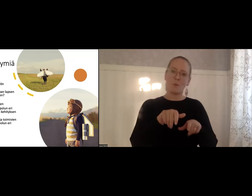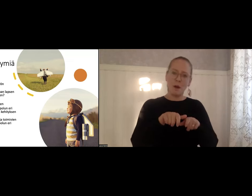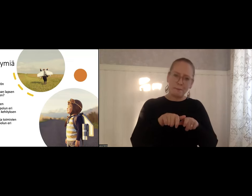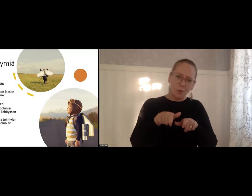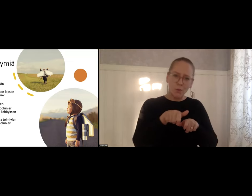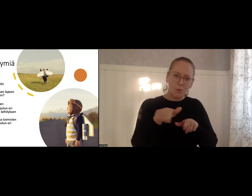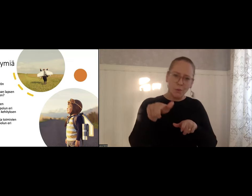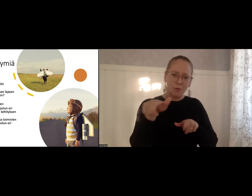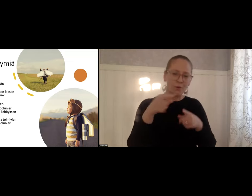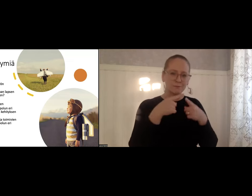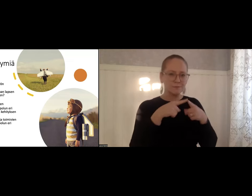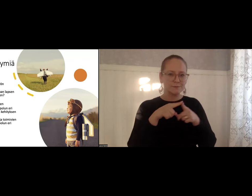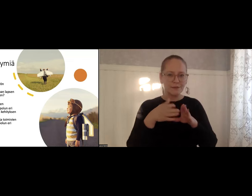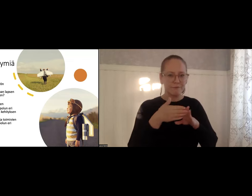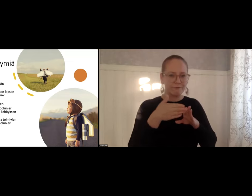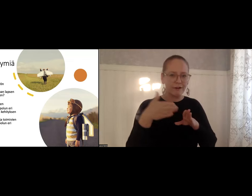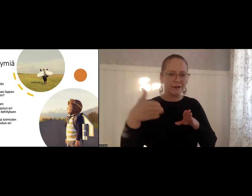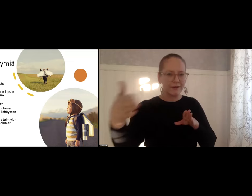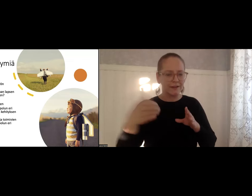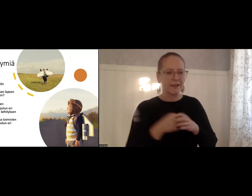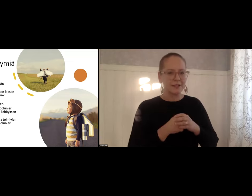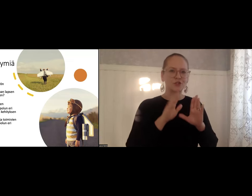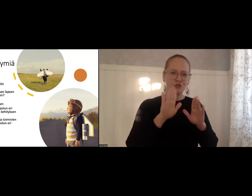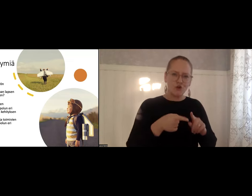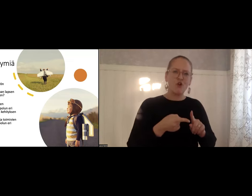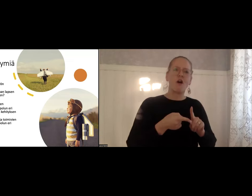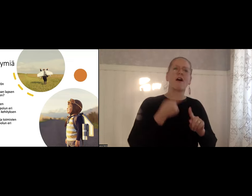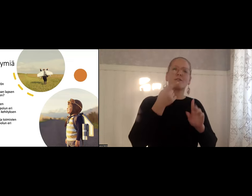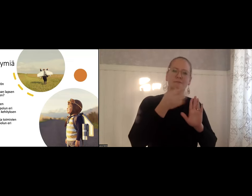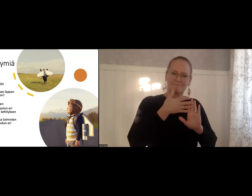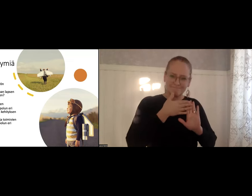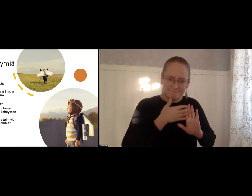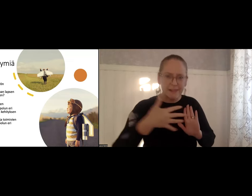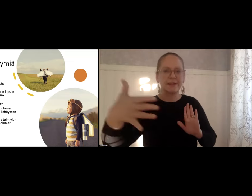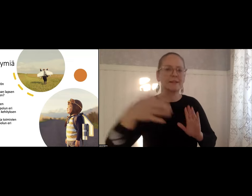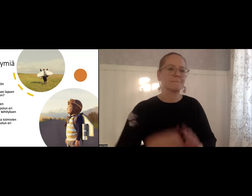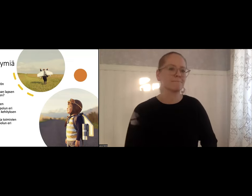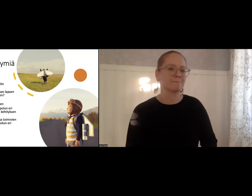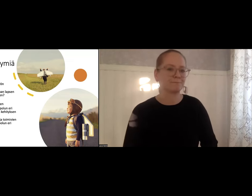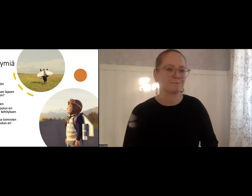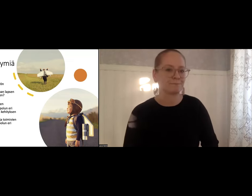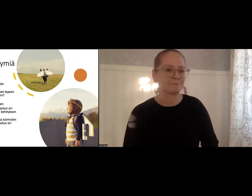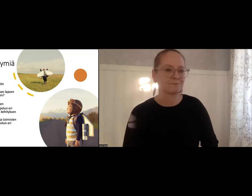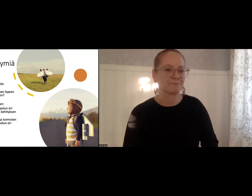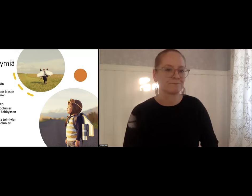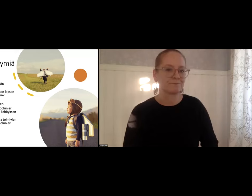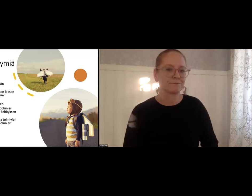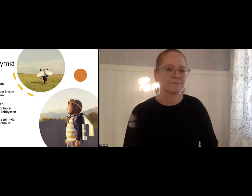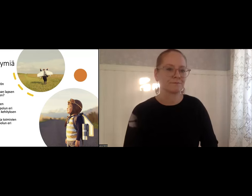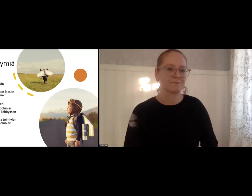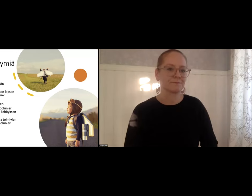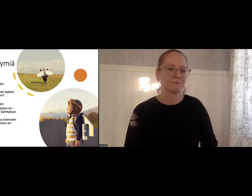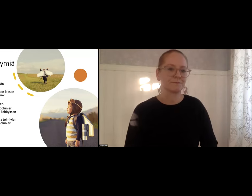Ja se, että viittomakieli olisi vahvasti mukana lapsen polulla